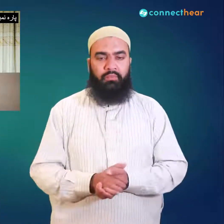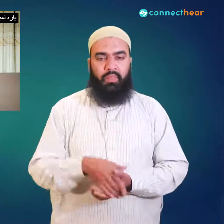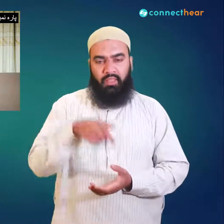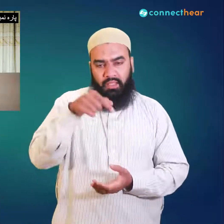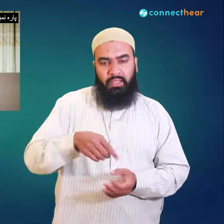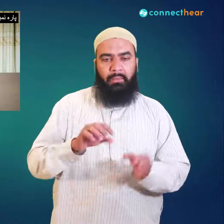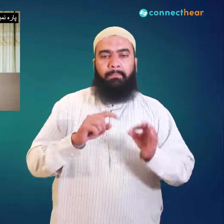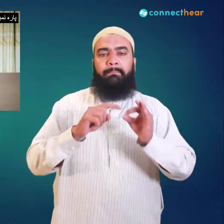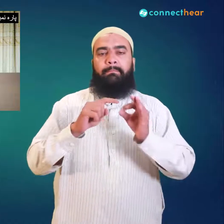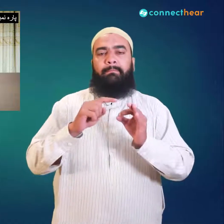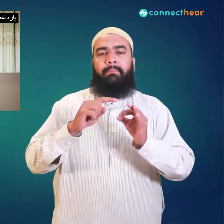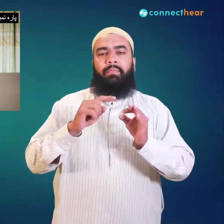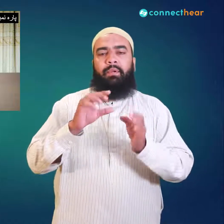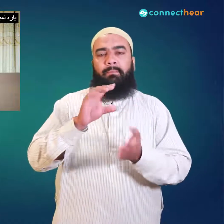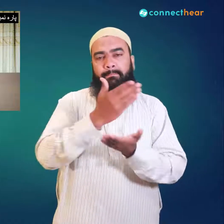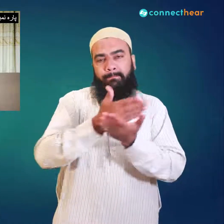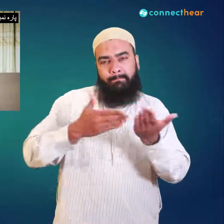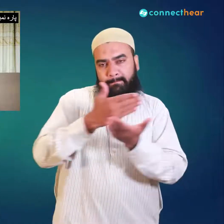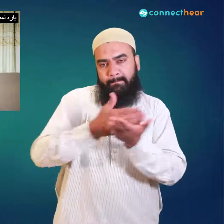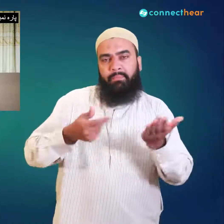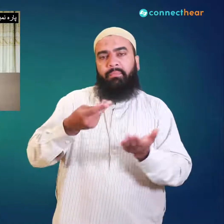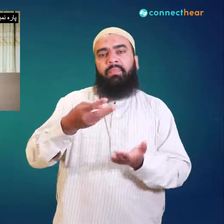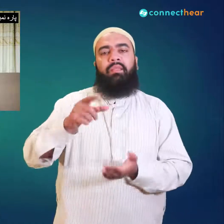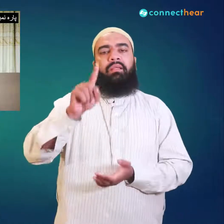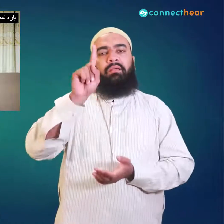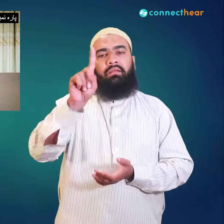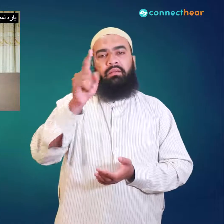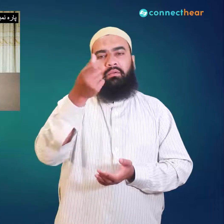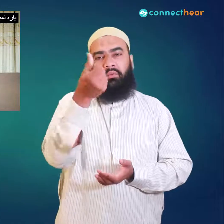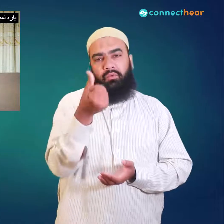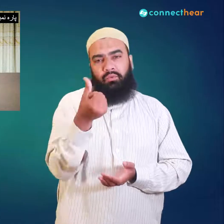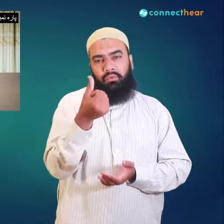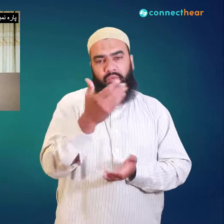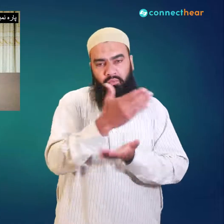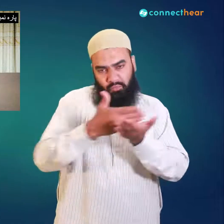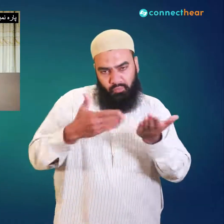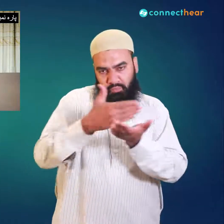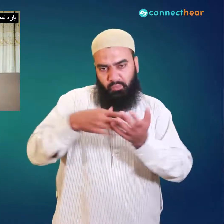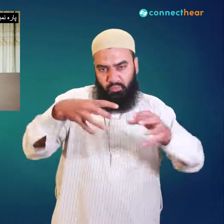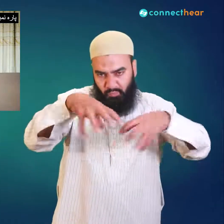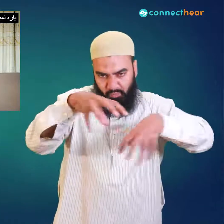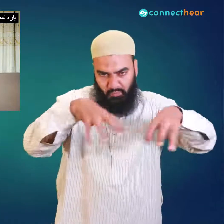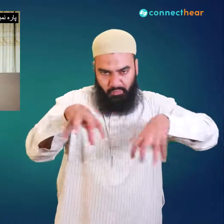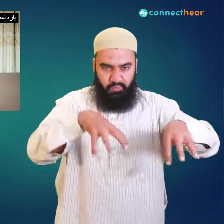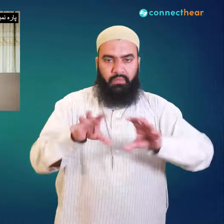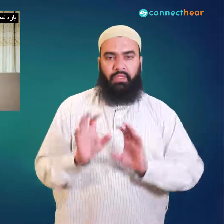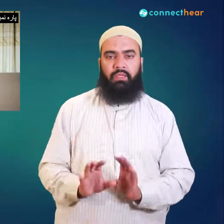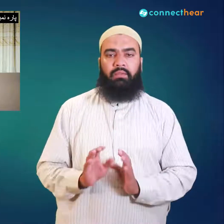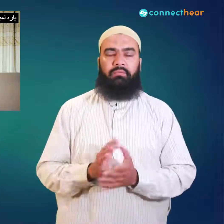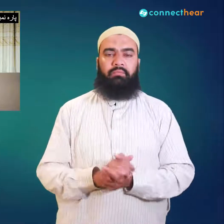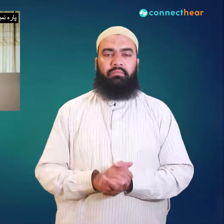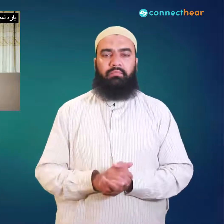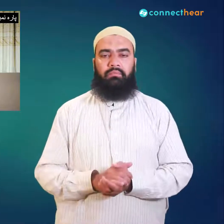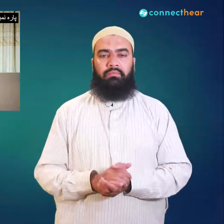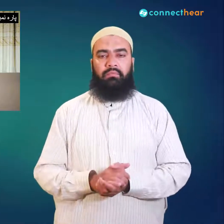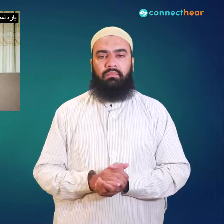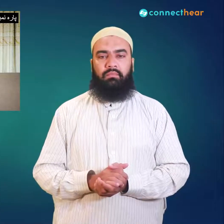کل 16 رکوع ہیں۔ آیت نمبر 94 سے اس پارے کی ابتدا ہو رہی ہے۔